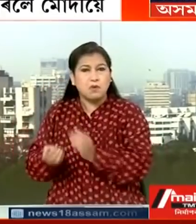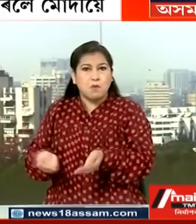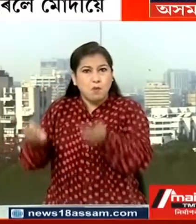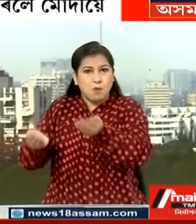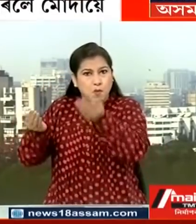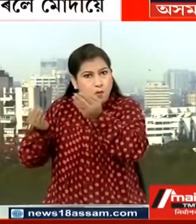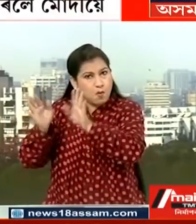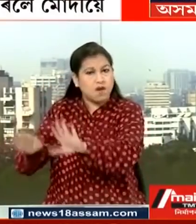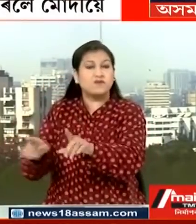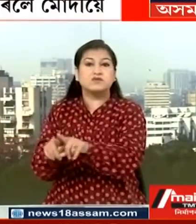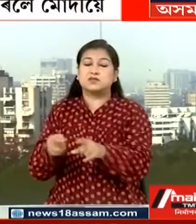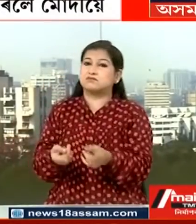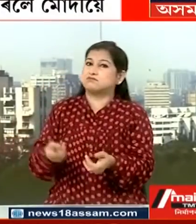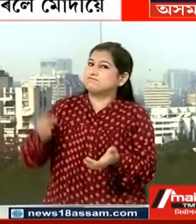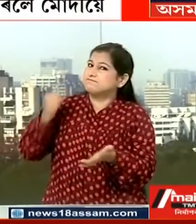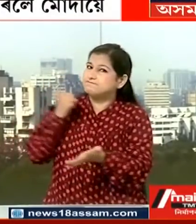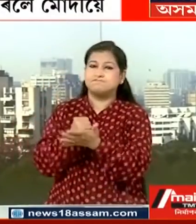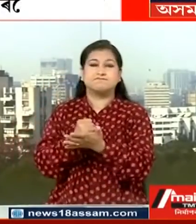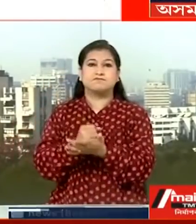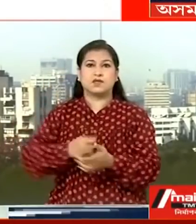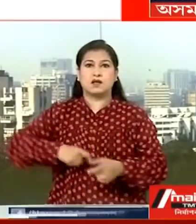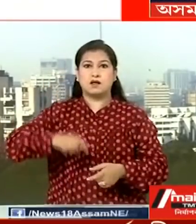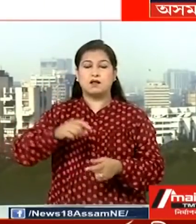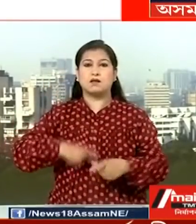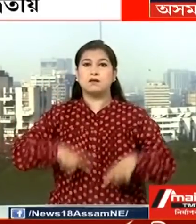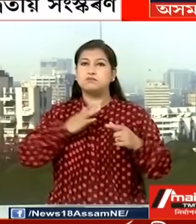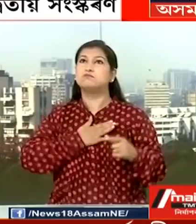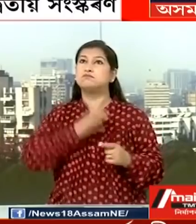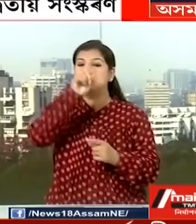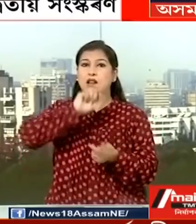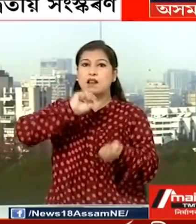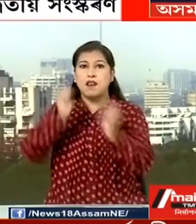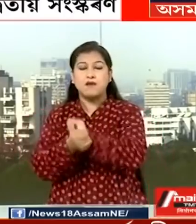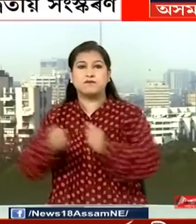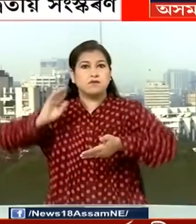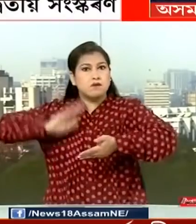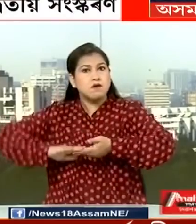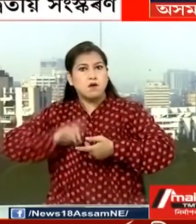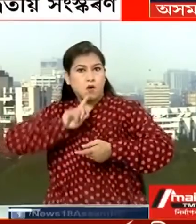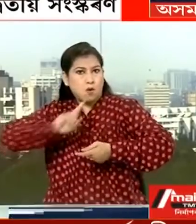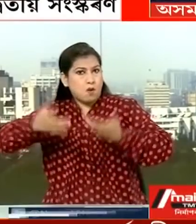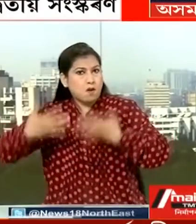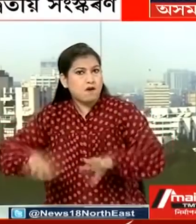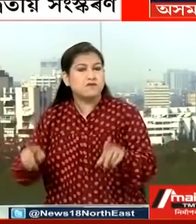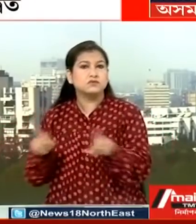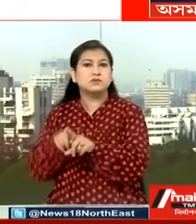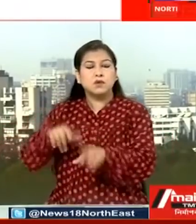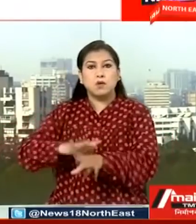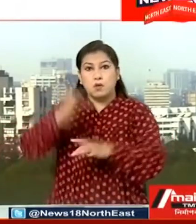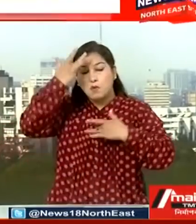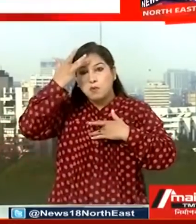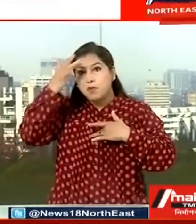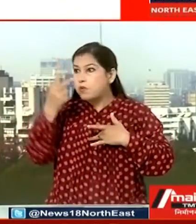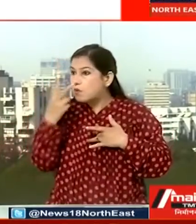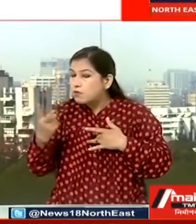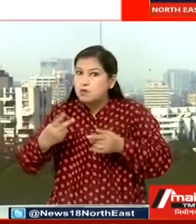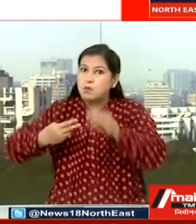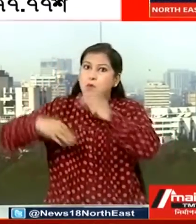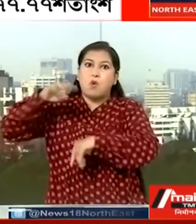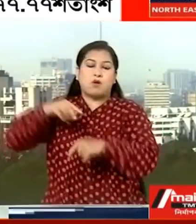है उनके साथ। उनका जबरन धर्म परिवर्तन कराकर शादी कराई जाती है। महामारी ने इसमें और इजाफा किया